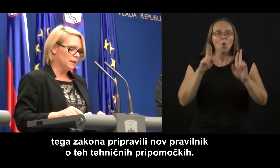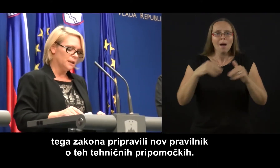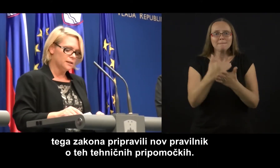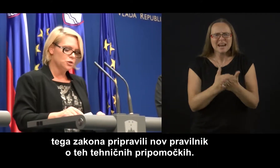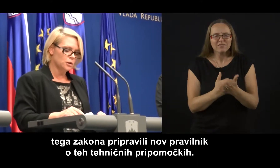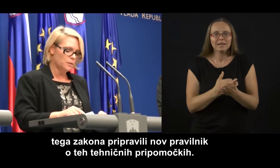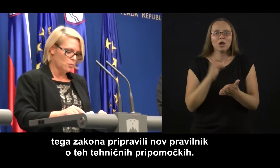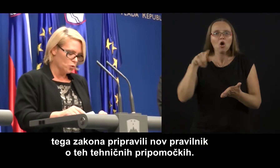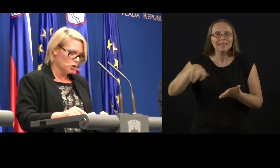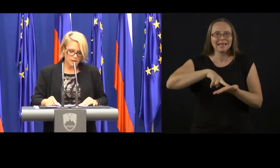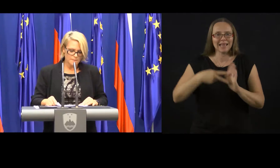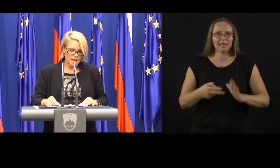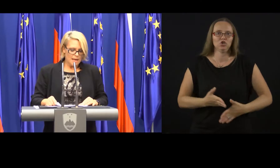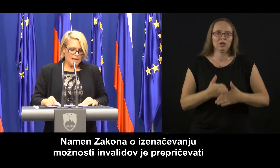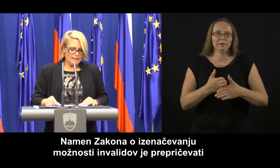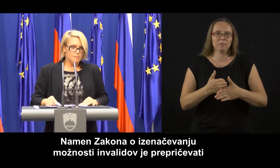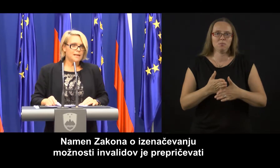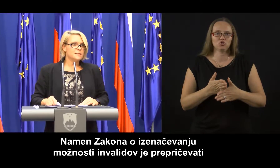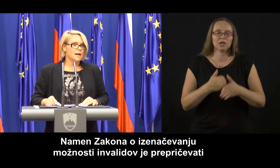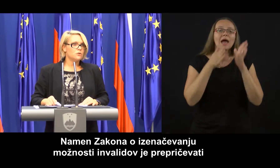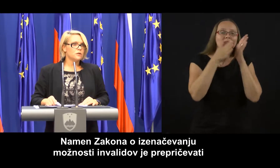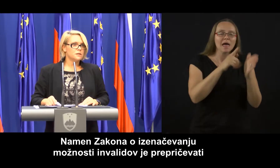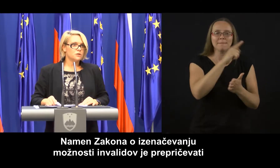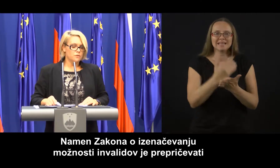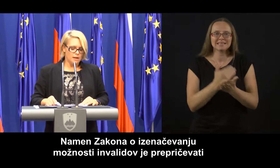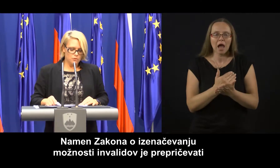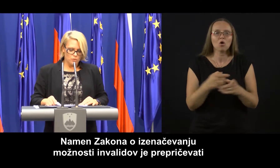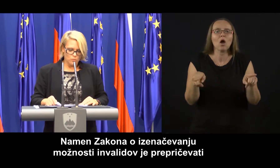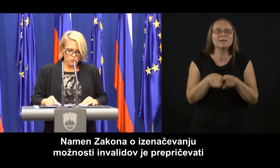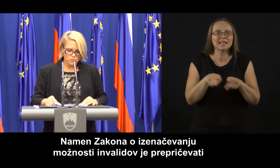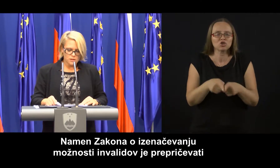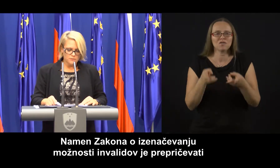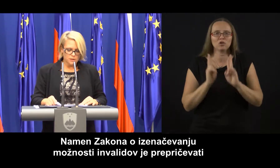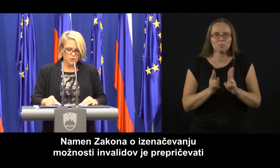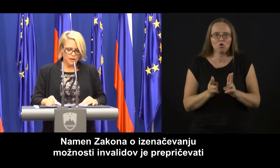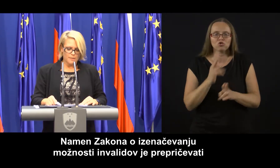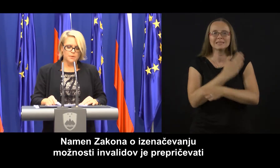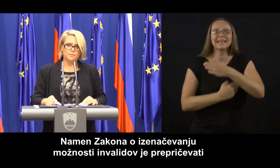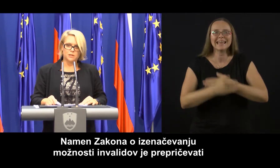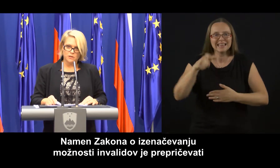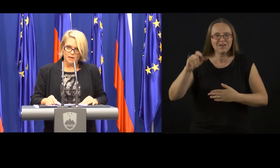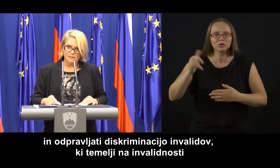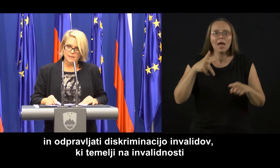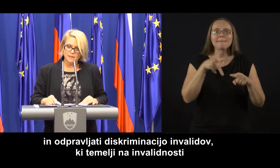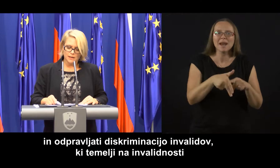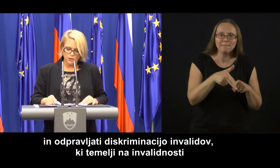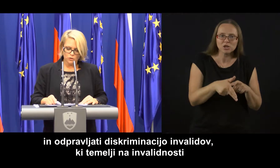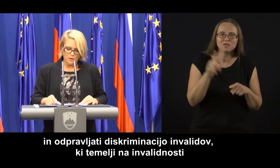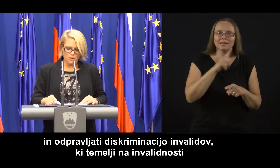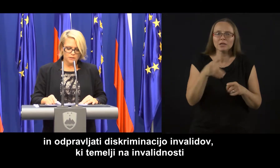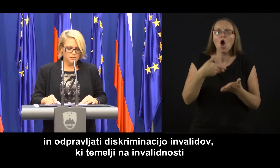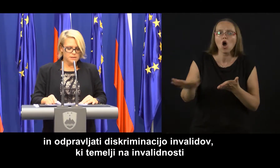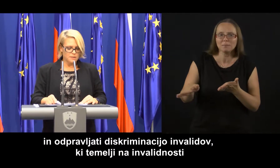pravilnik o teh tehničnih pripomočkih. Namen zakona o izenačevanju možnosti invalidov je preprečevati